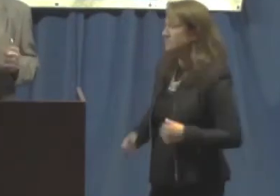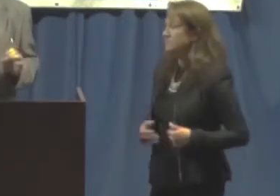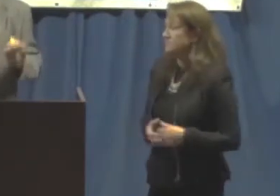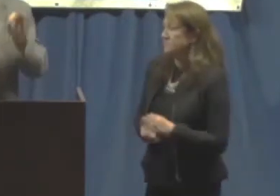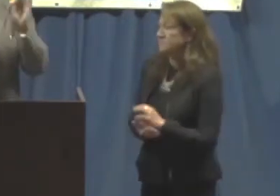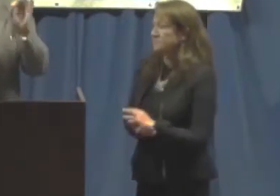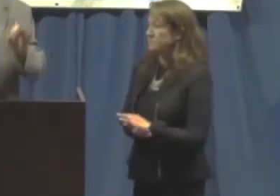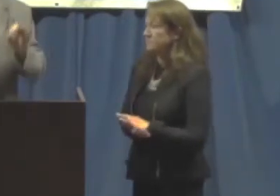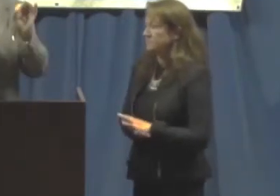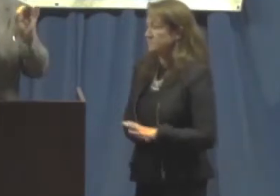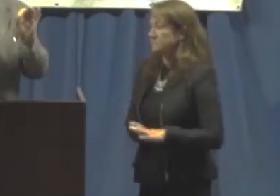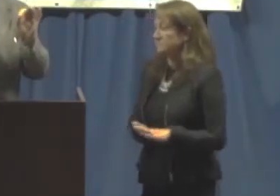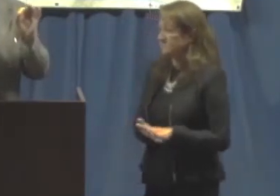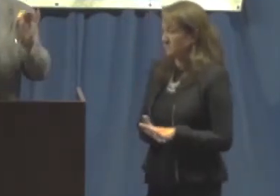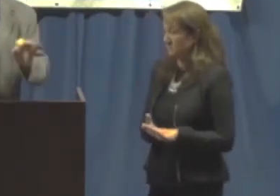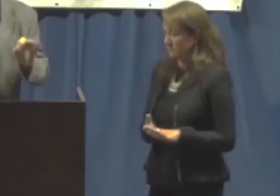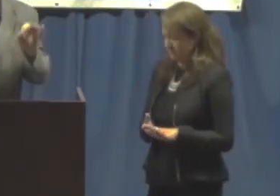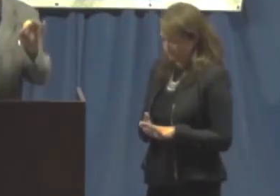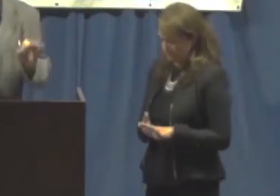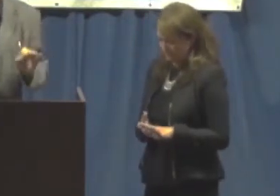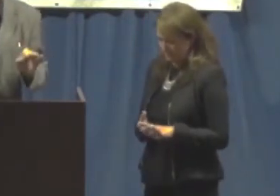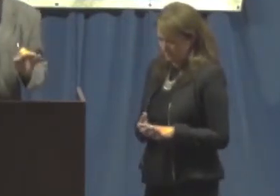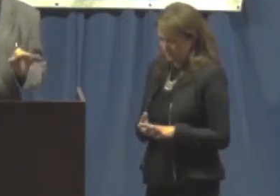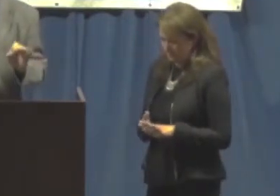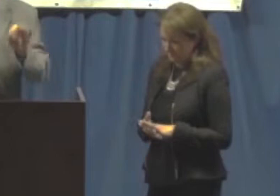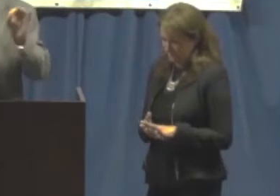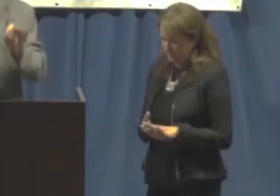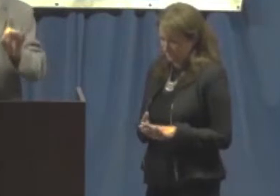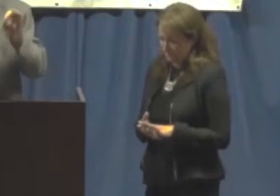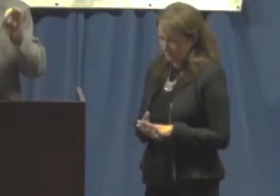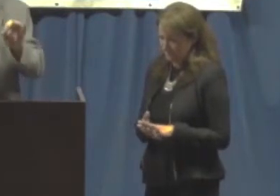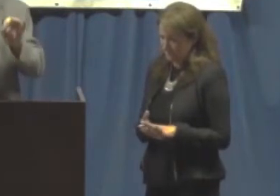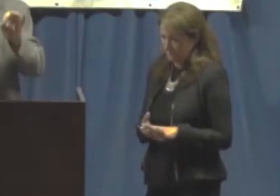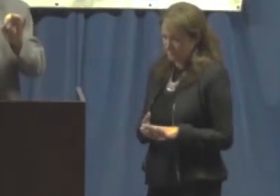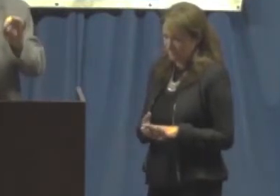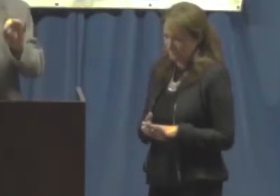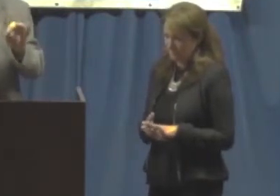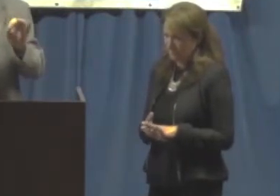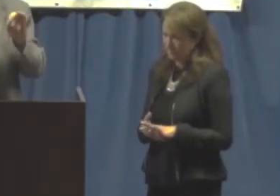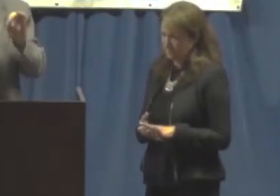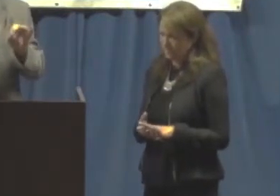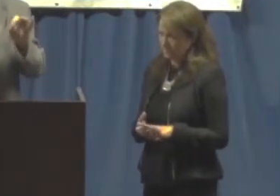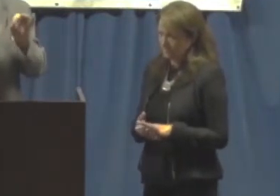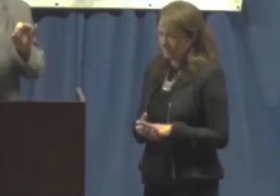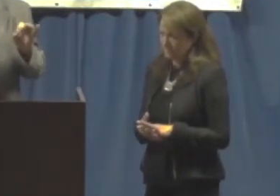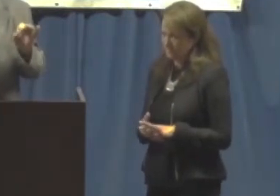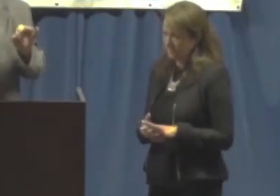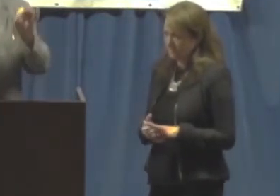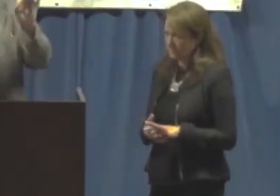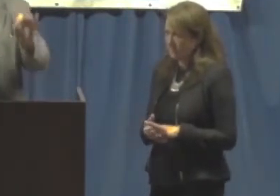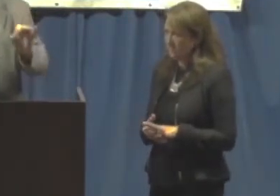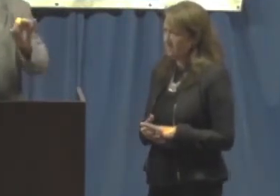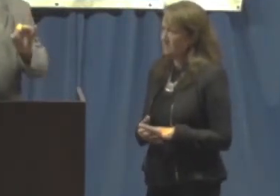estamos solicitando que igual que con el satélite de comunicaciones no sea no se otorguen más espectro de